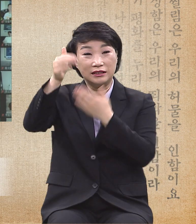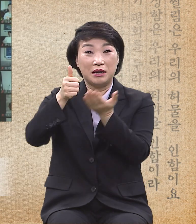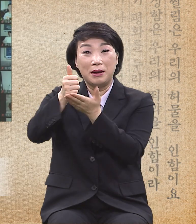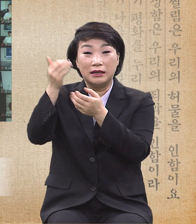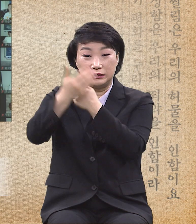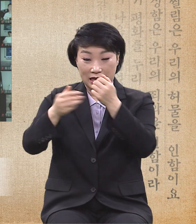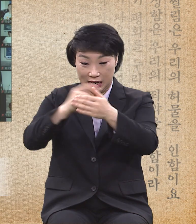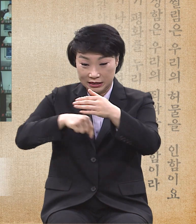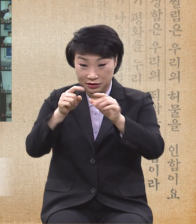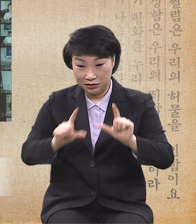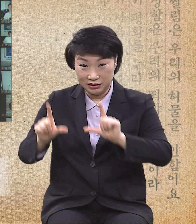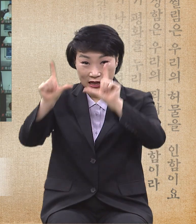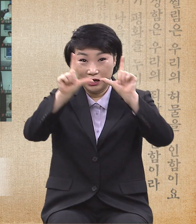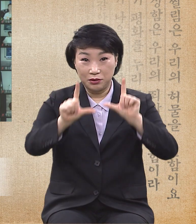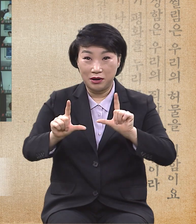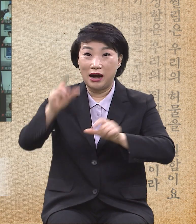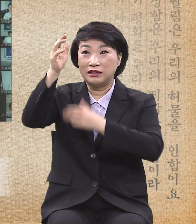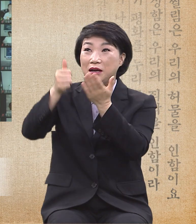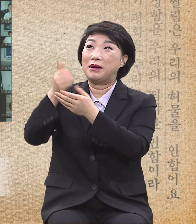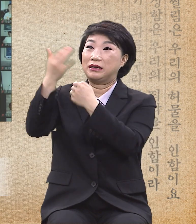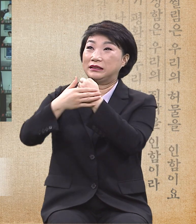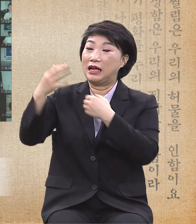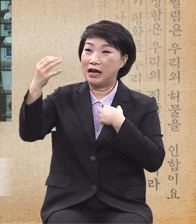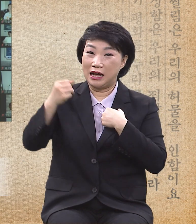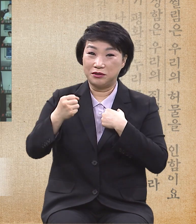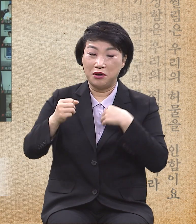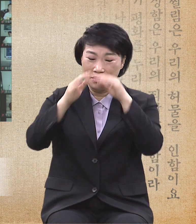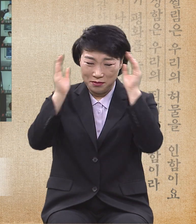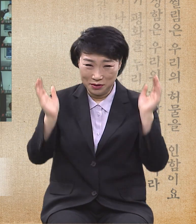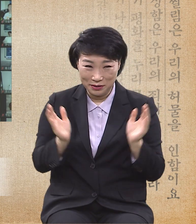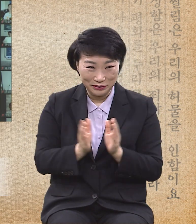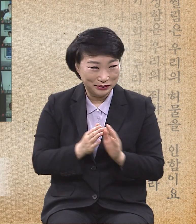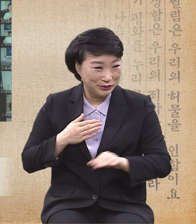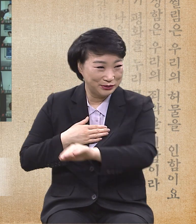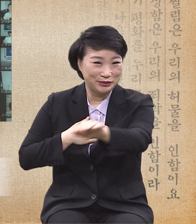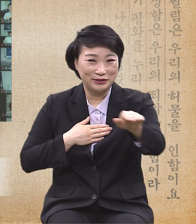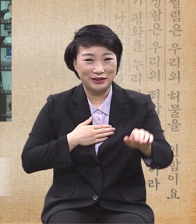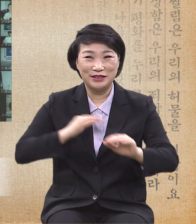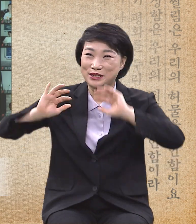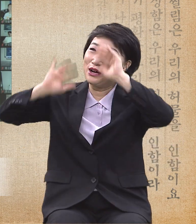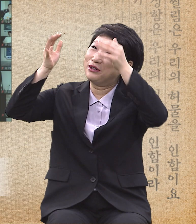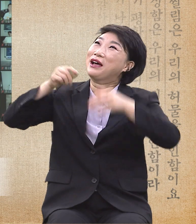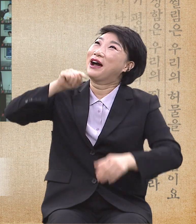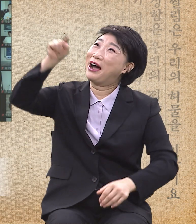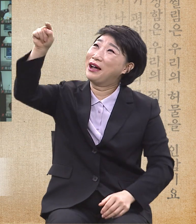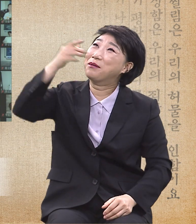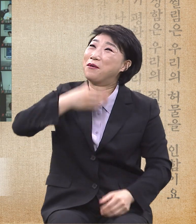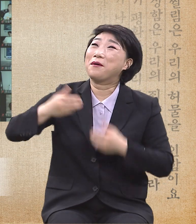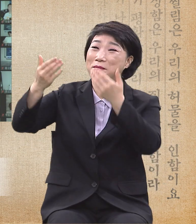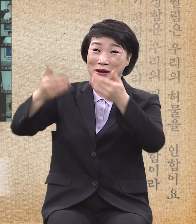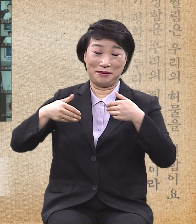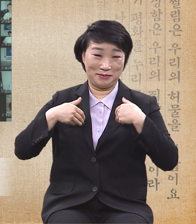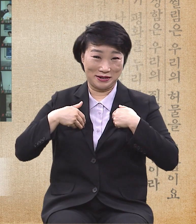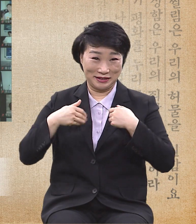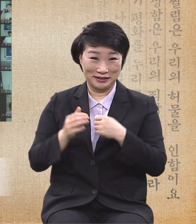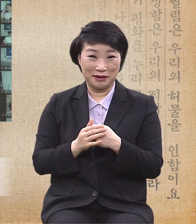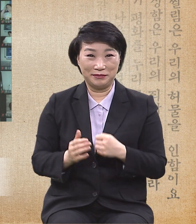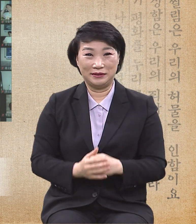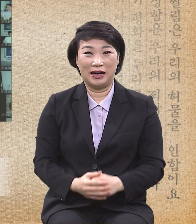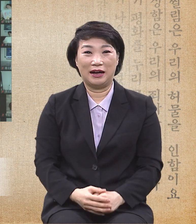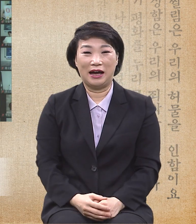은혜 안에서 살다가 하나님의 은혜로 전부 다 천국 가는 복을 받으라는 것입니다.